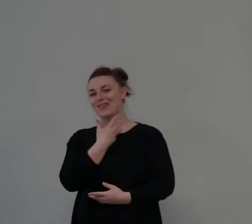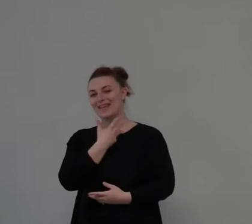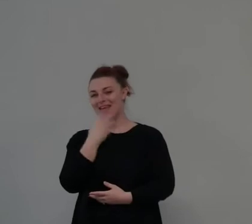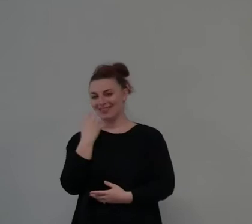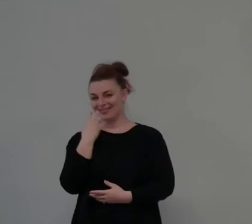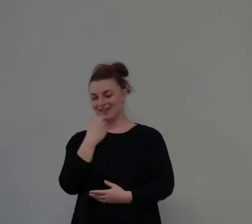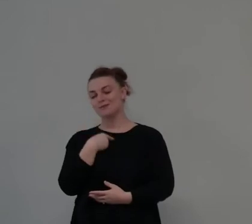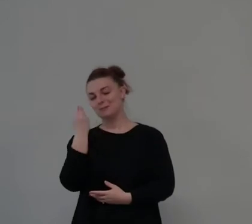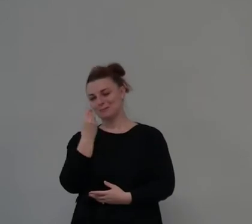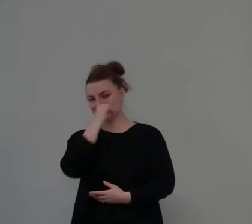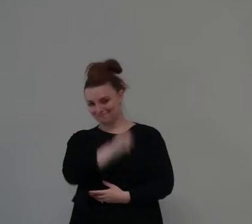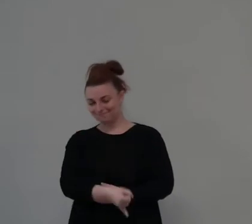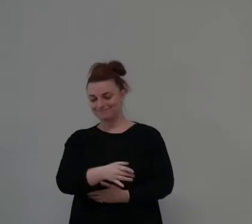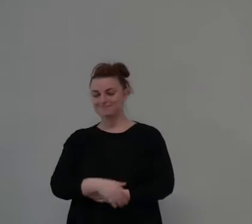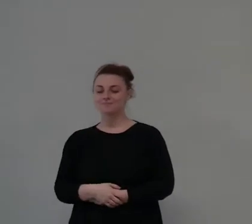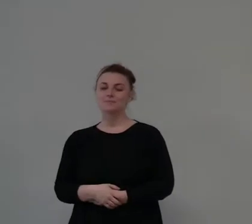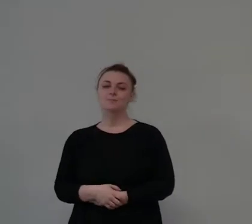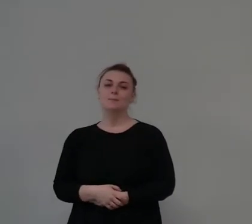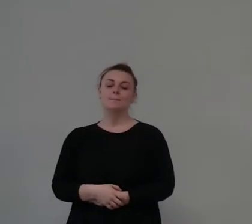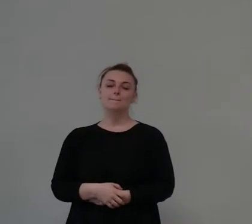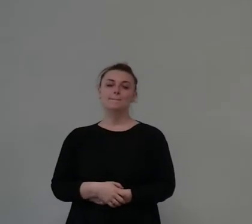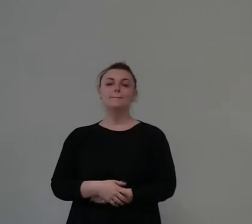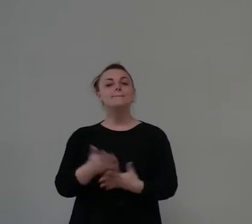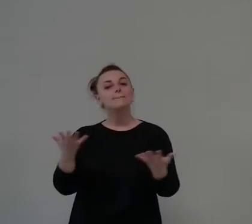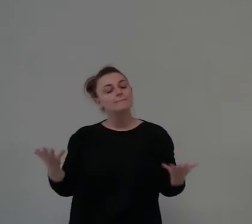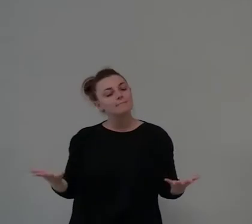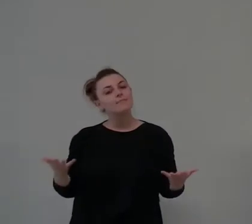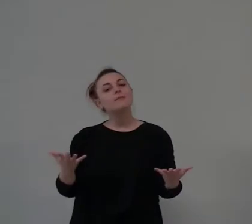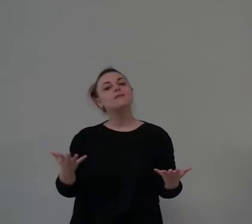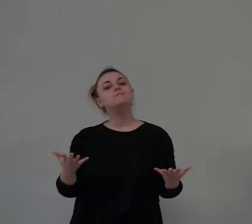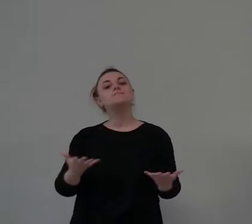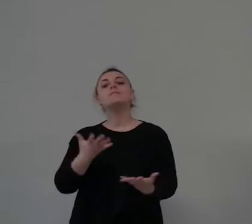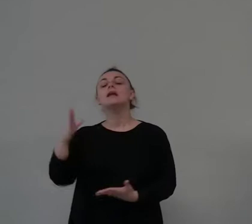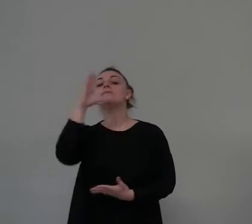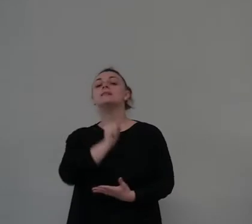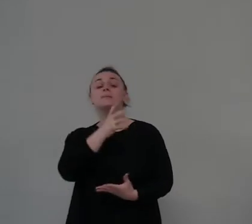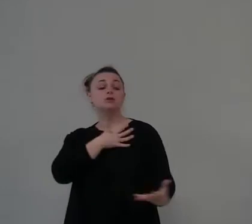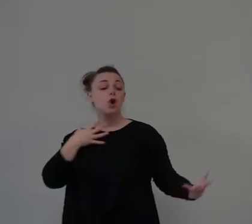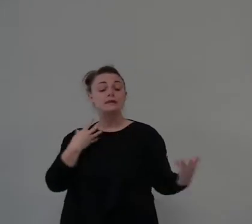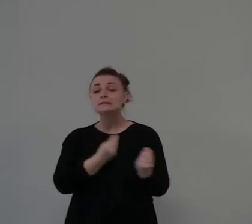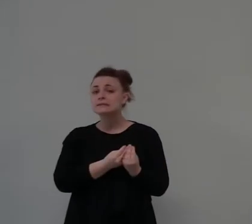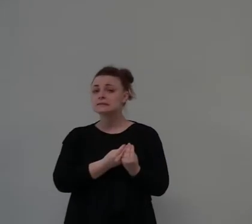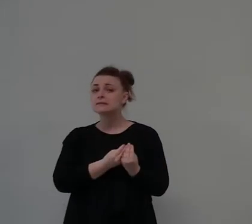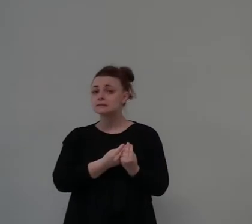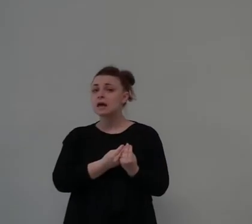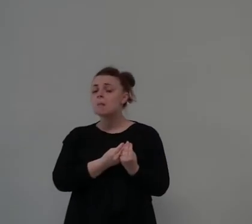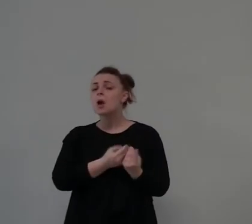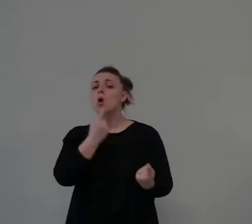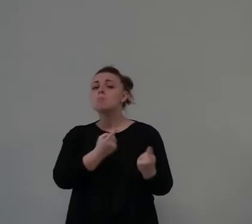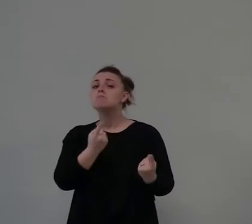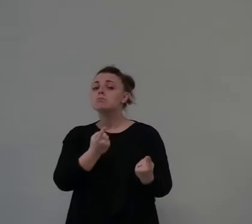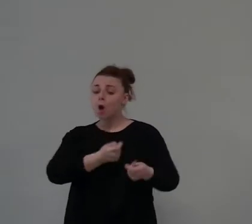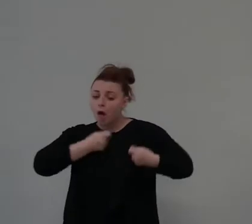sì. Allora, così avete sperimentato insieme con me che quando uno applica le discipline spirituali